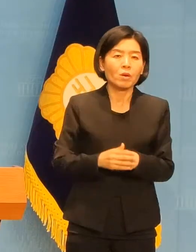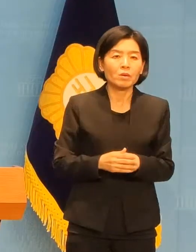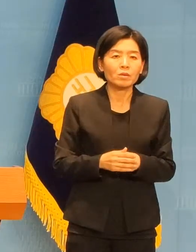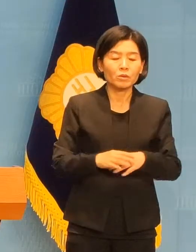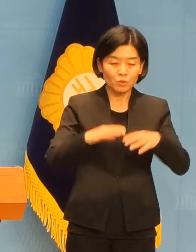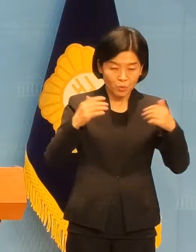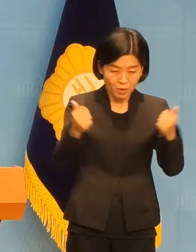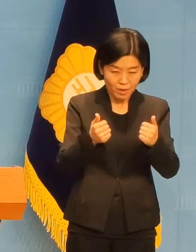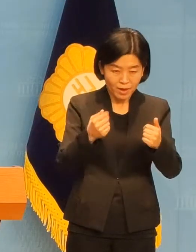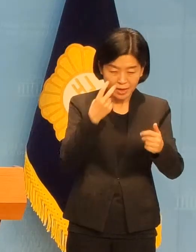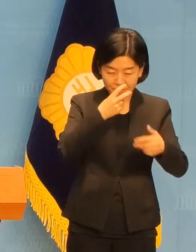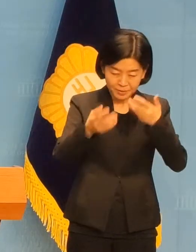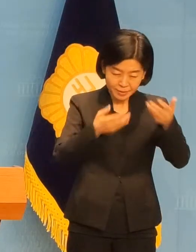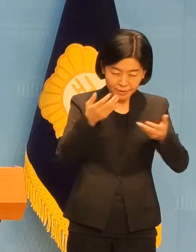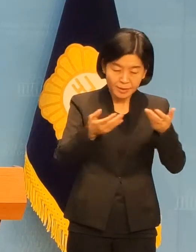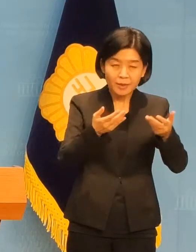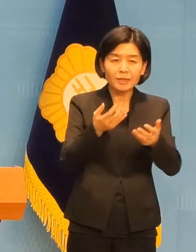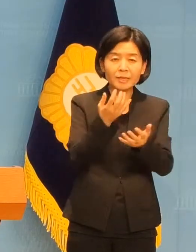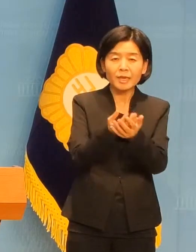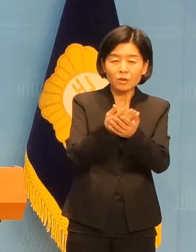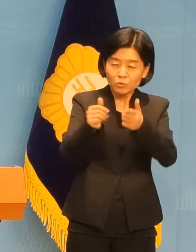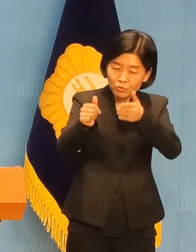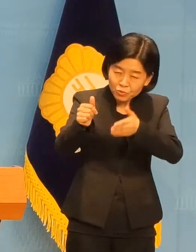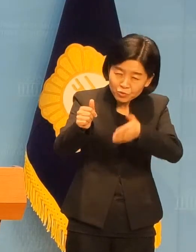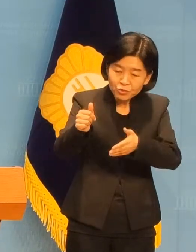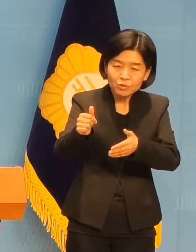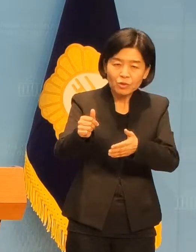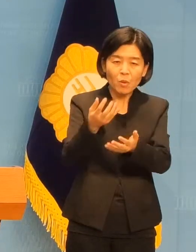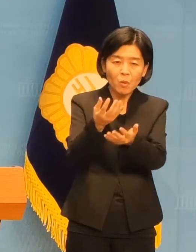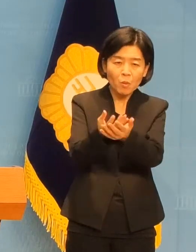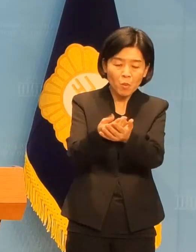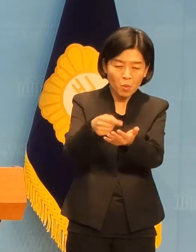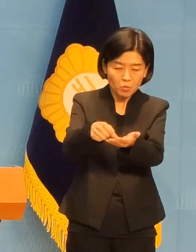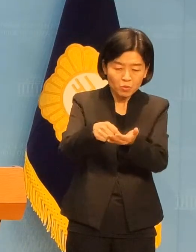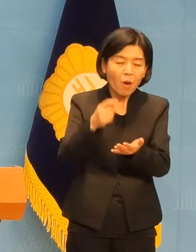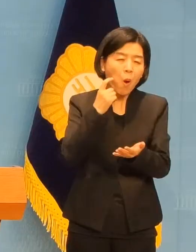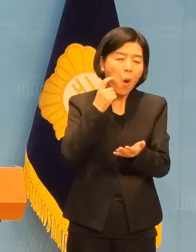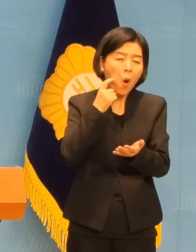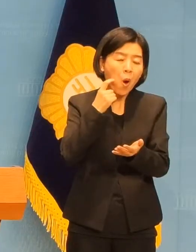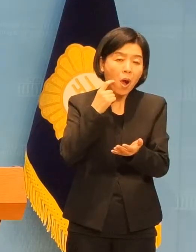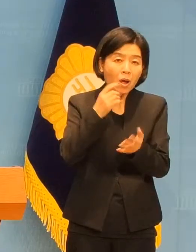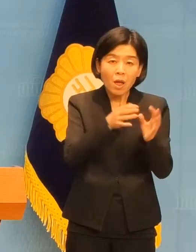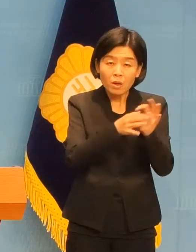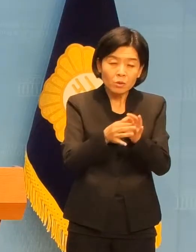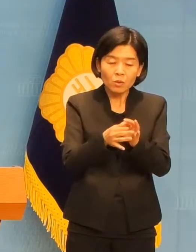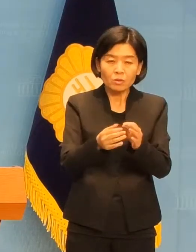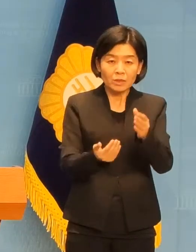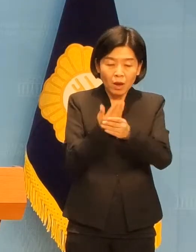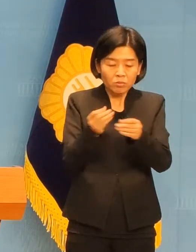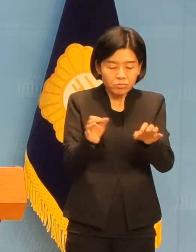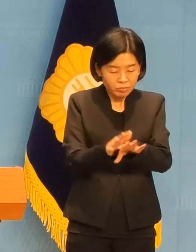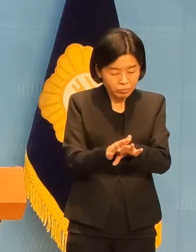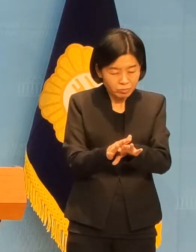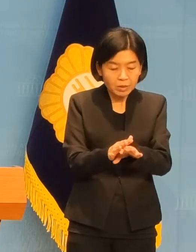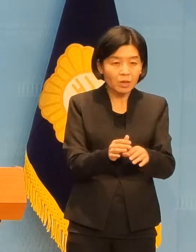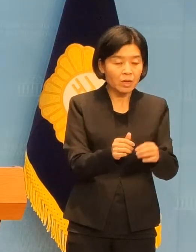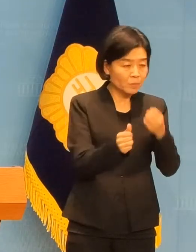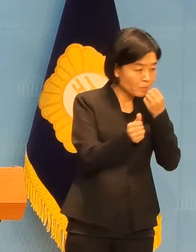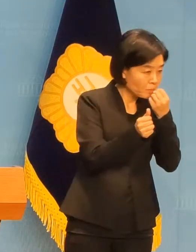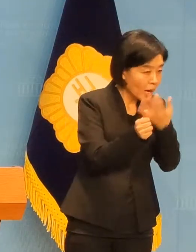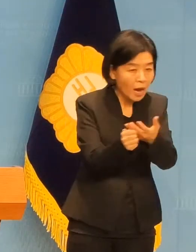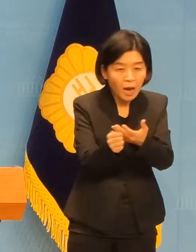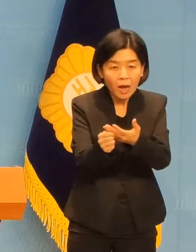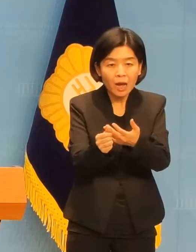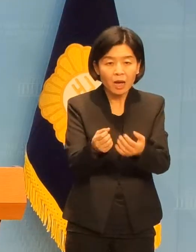국회의 국정감사와 자료 요구에 거짓 보고로 일관하며 사고를 은폐해오다 제보로 구체적인 사고